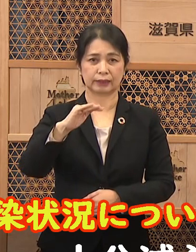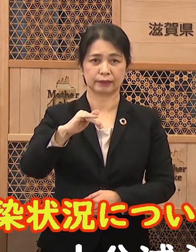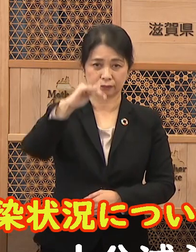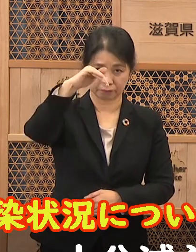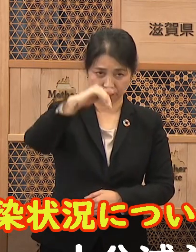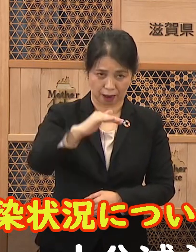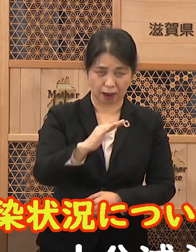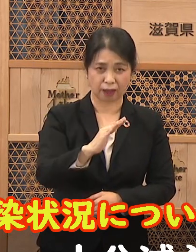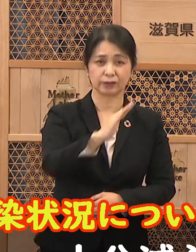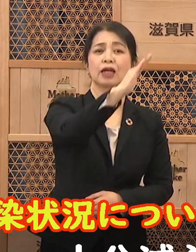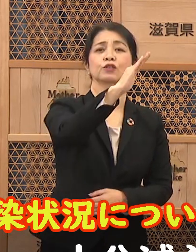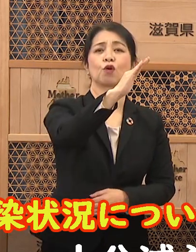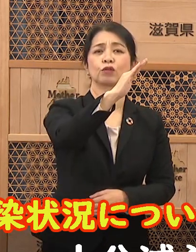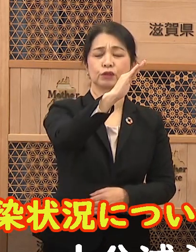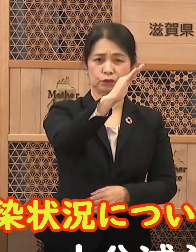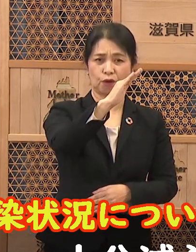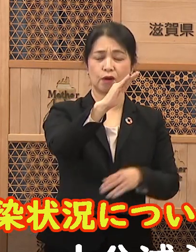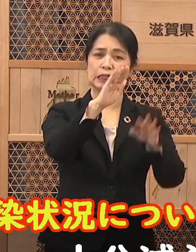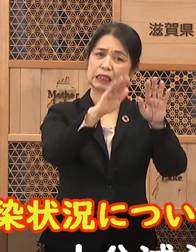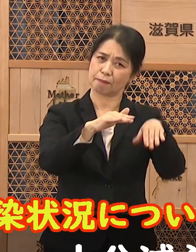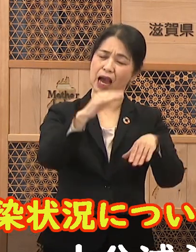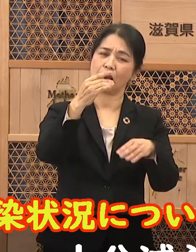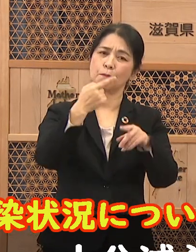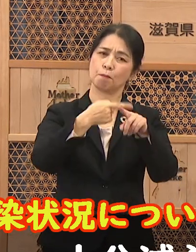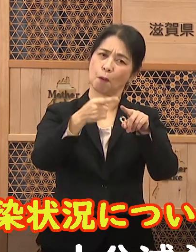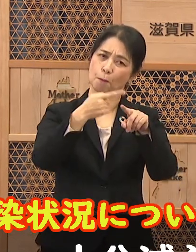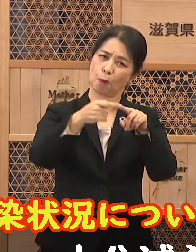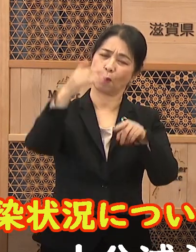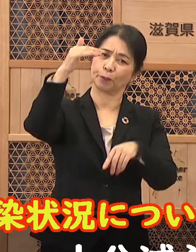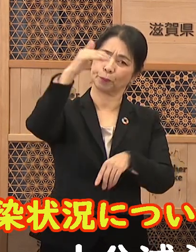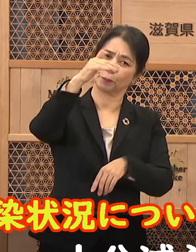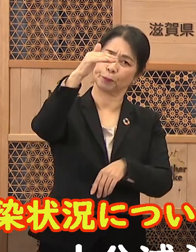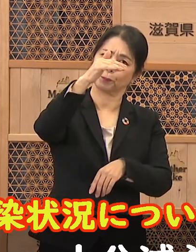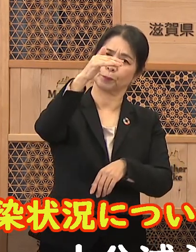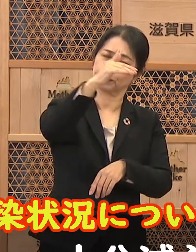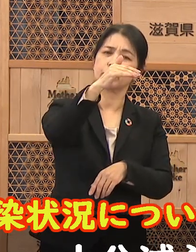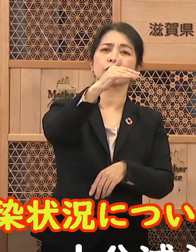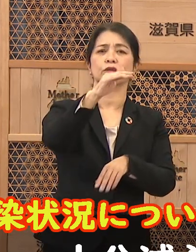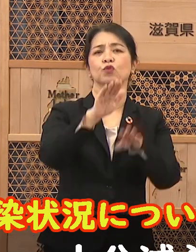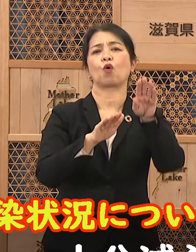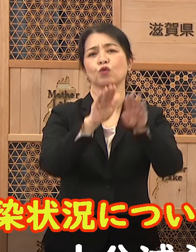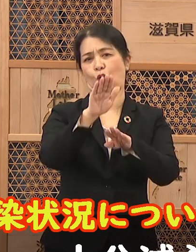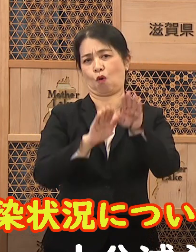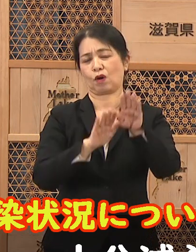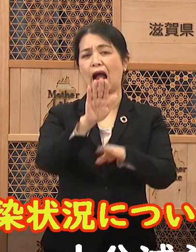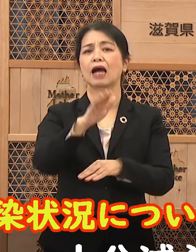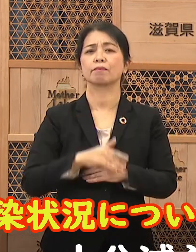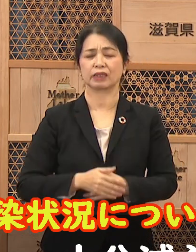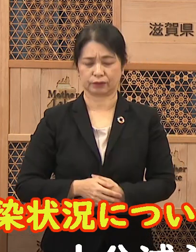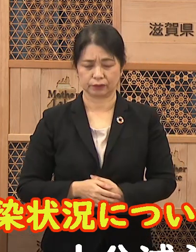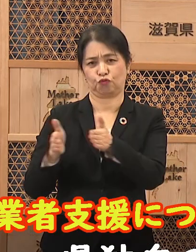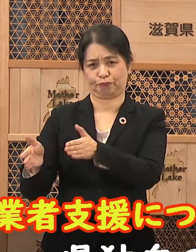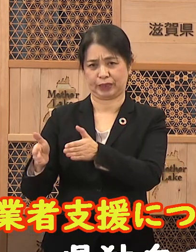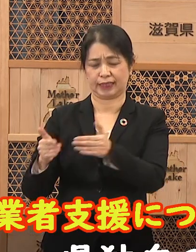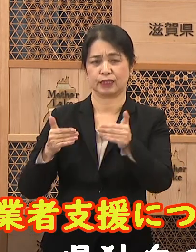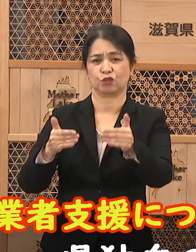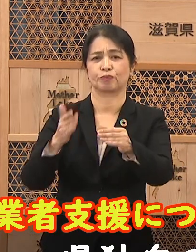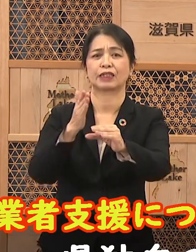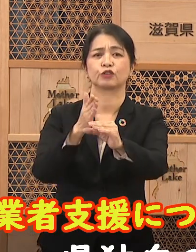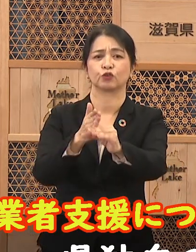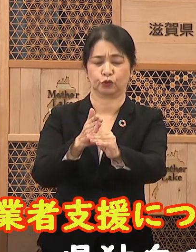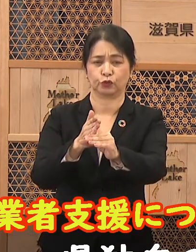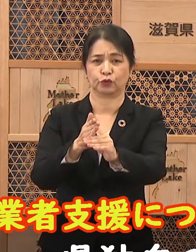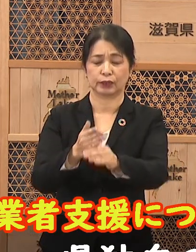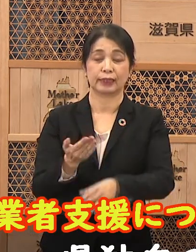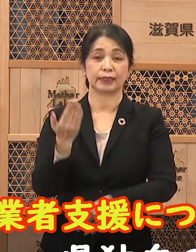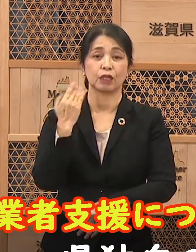して、そして今、減少傾向の途にあるという、こういう状況でございます。また先ほども一部申